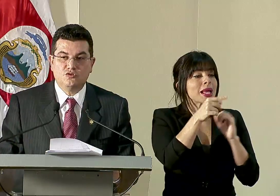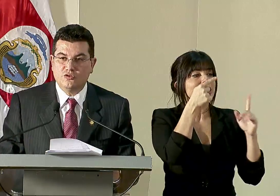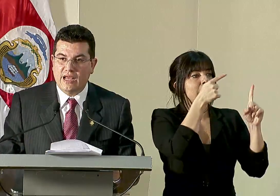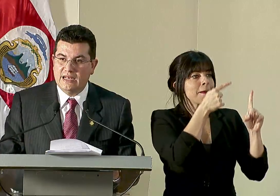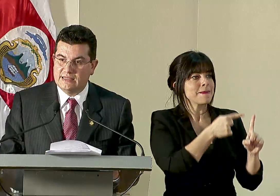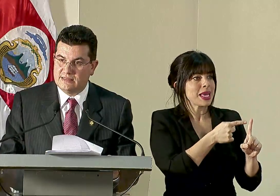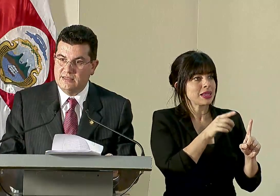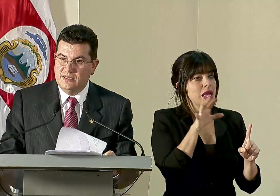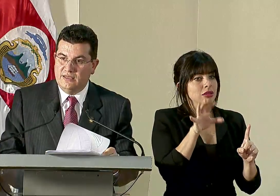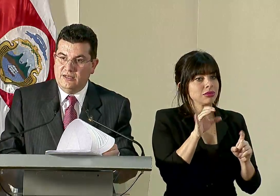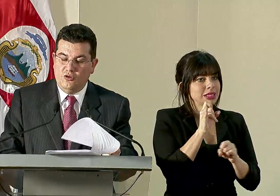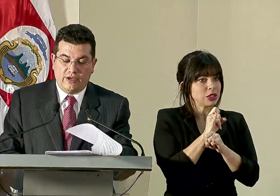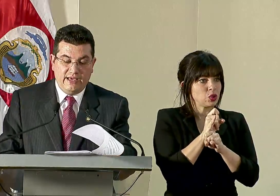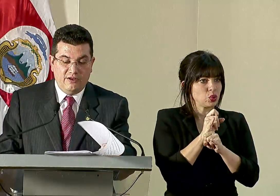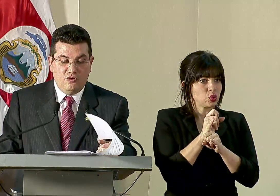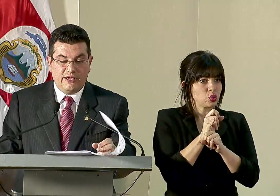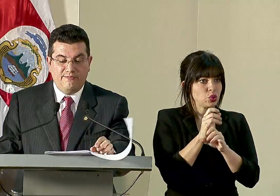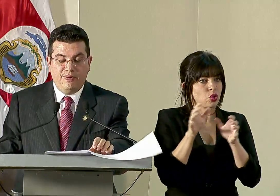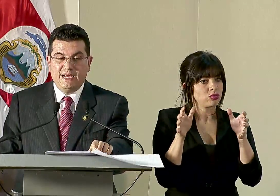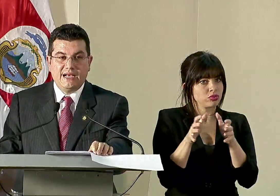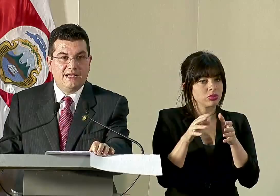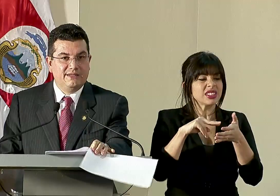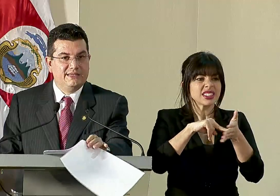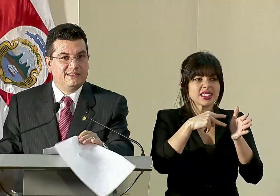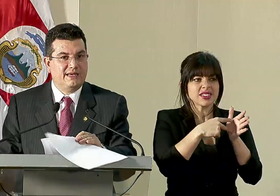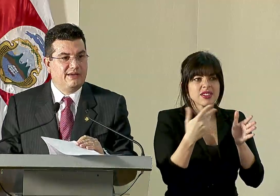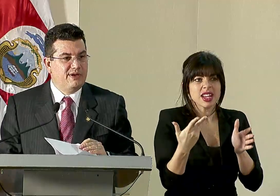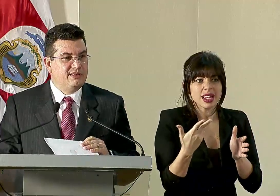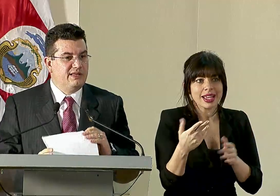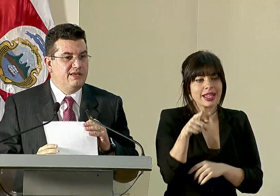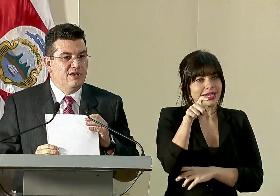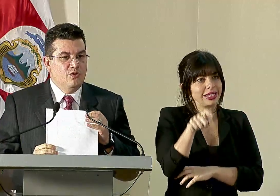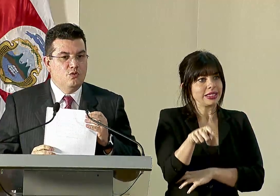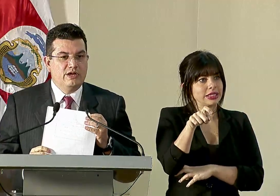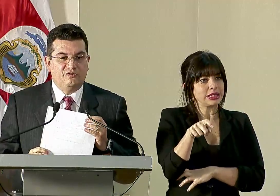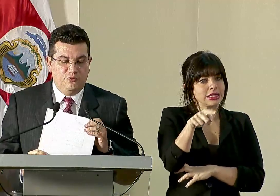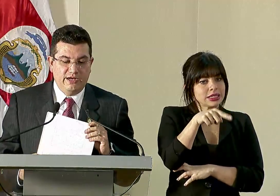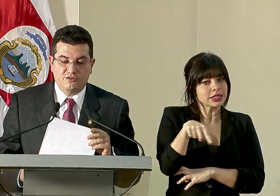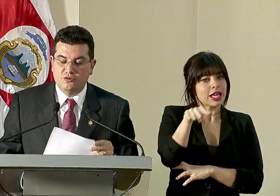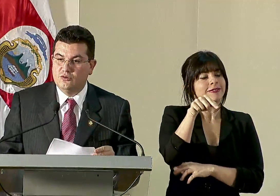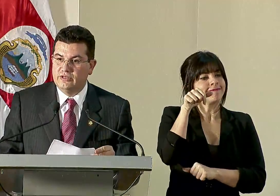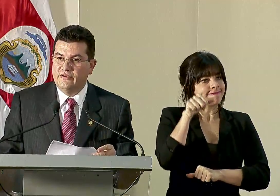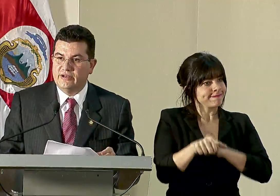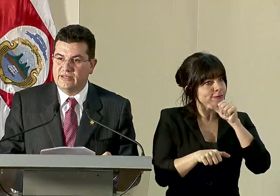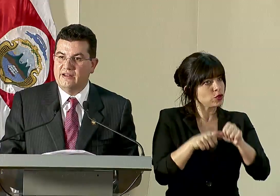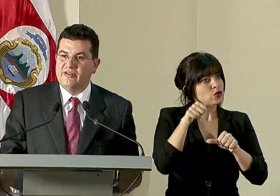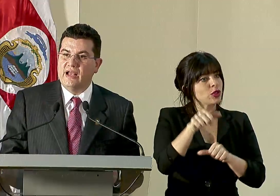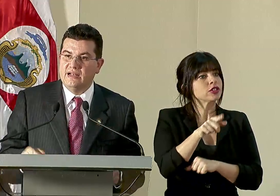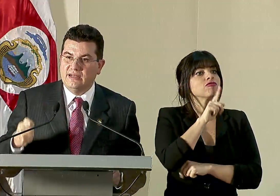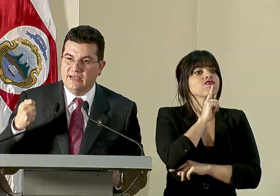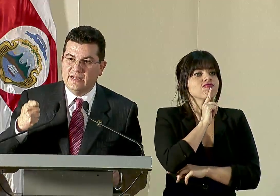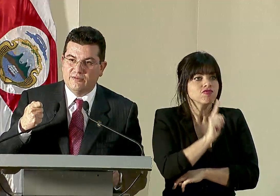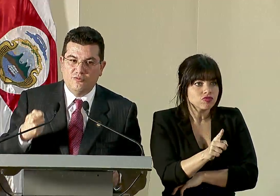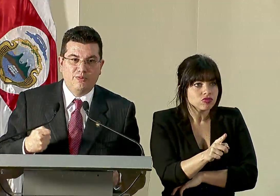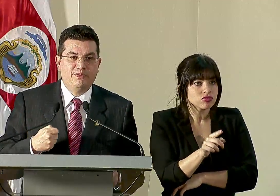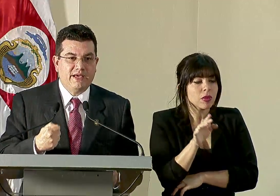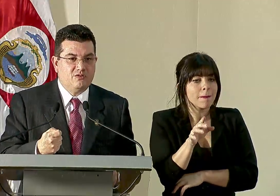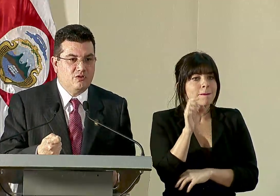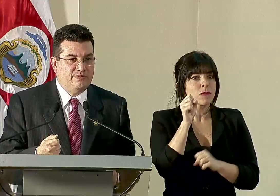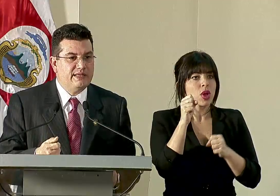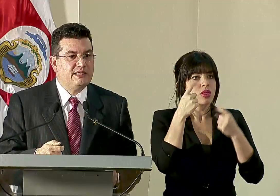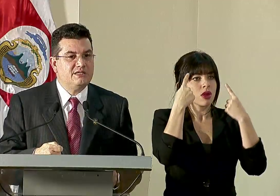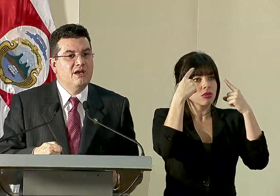institucionales, lo que implica necesariamente un esfuerzo de verdad real en el